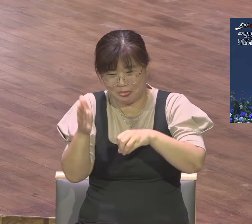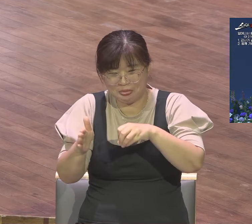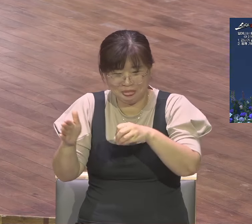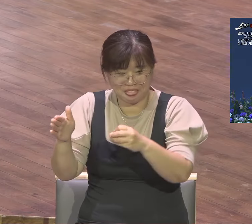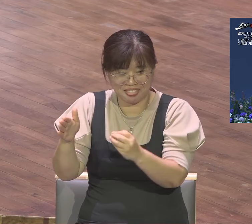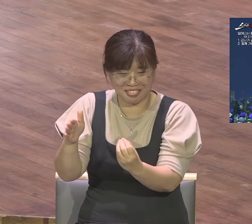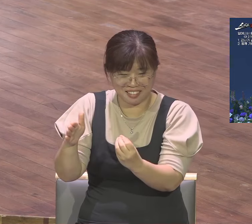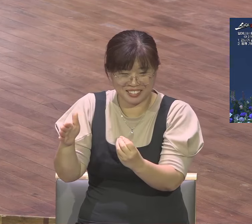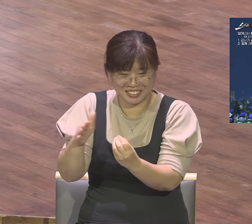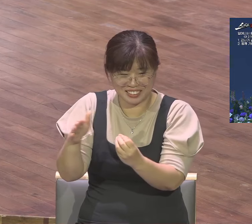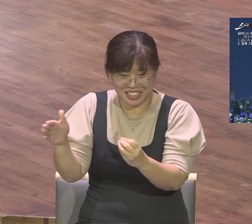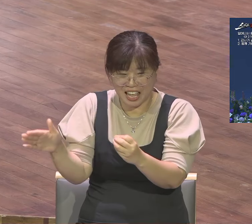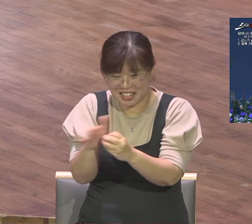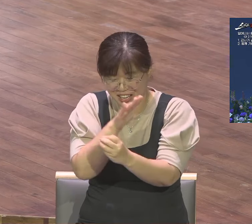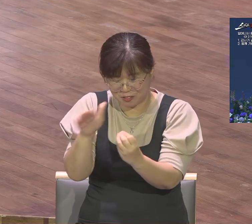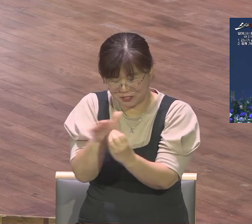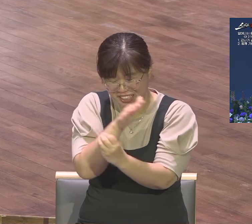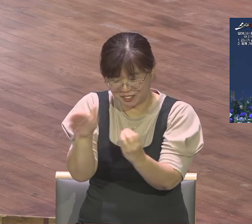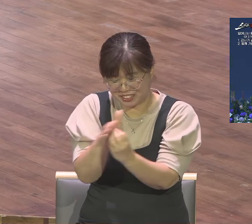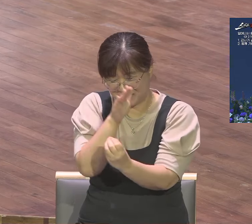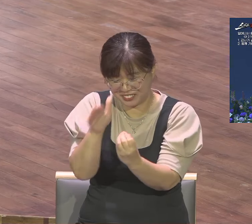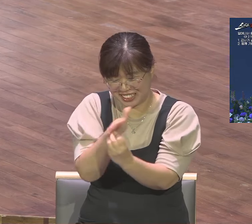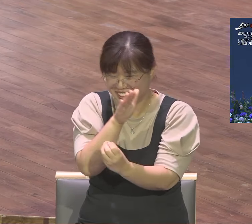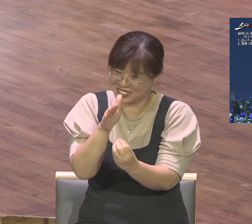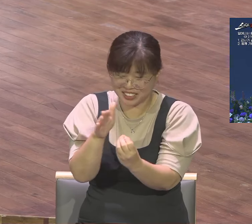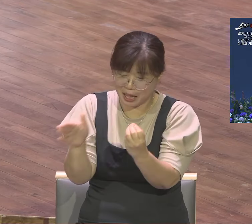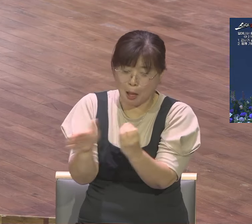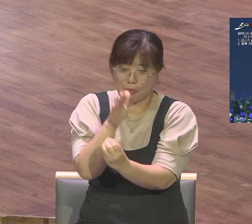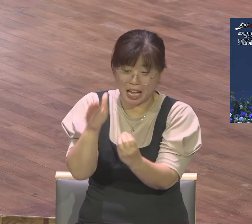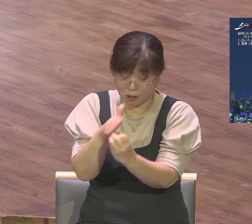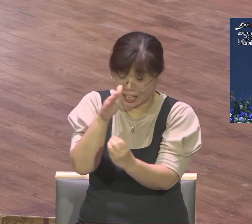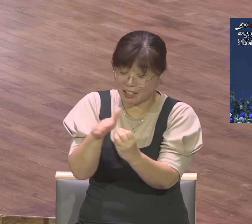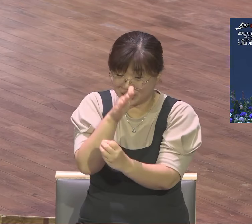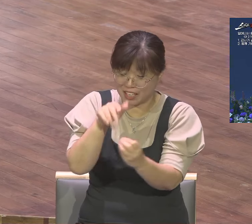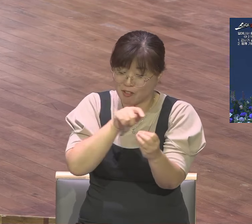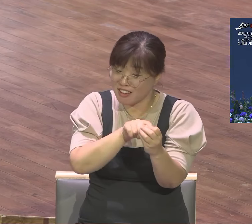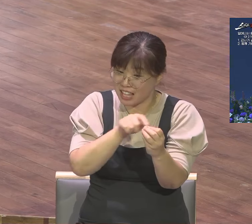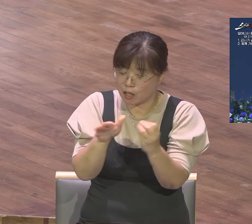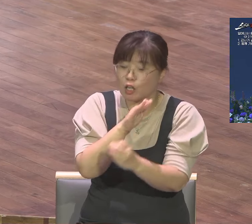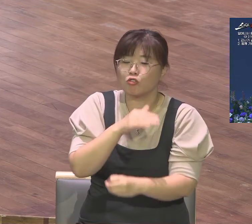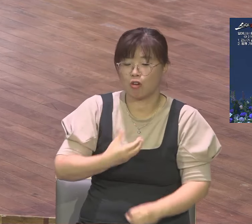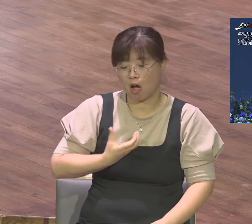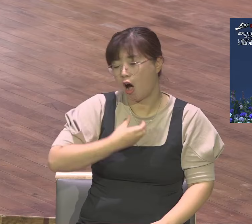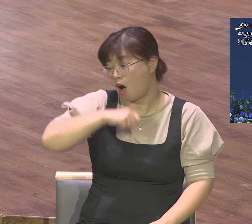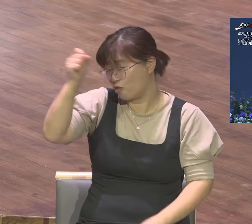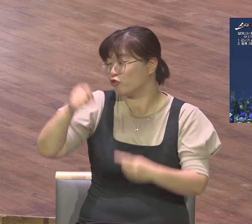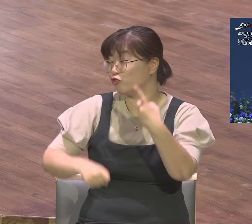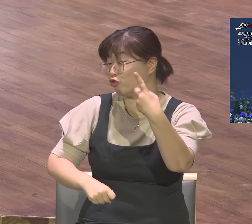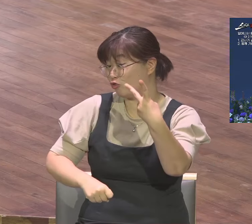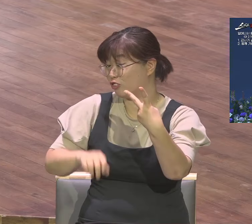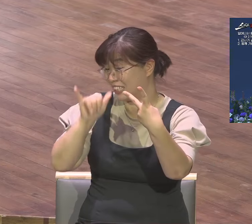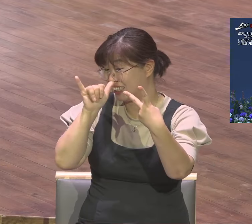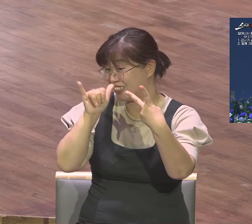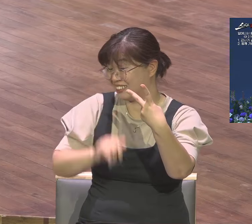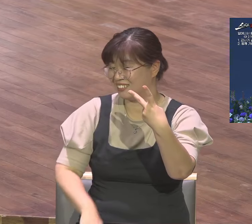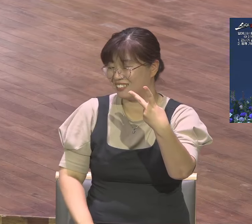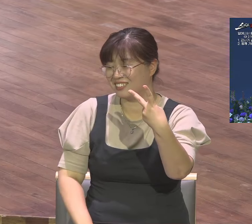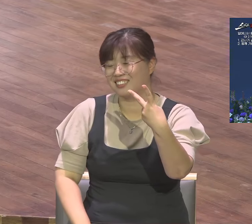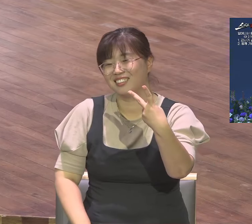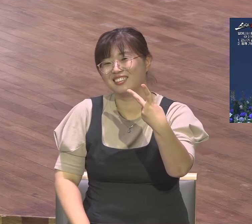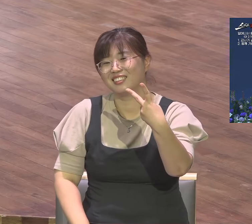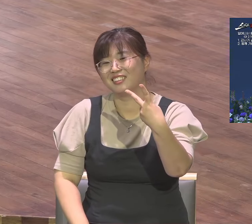복식이 12년 만에 여자 단체전이 16년 만에 왜